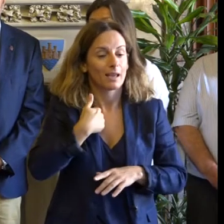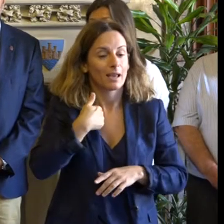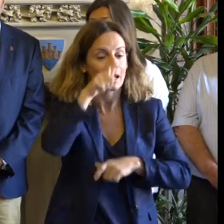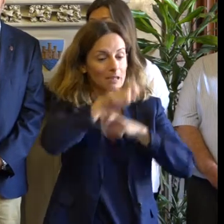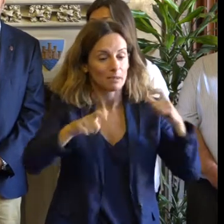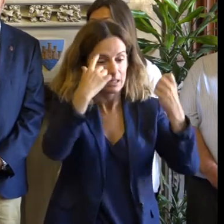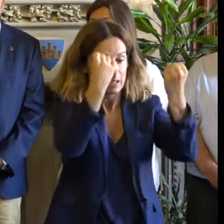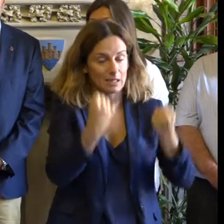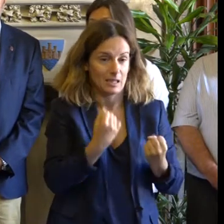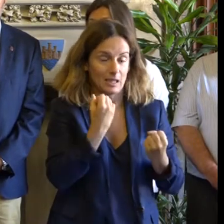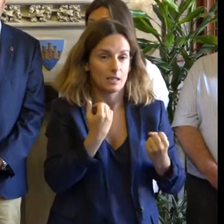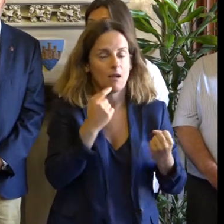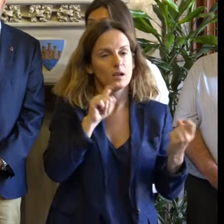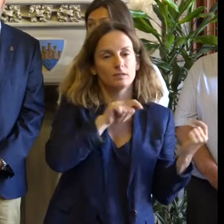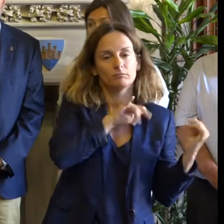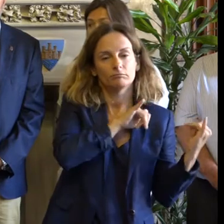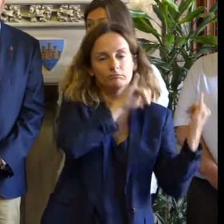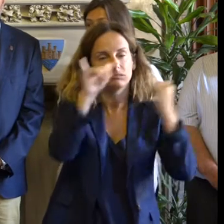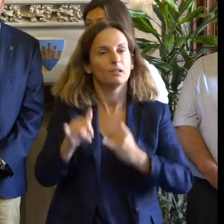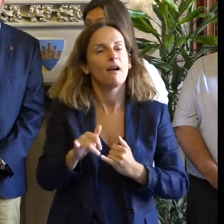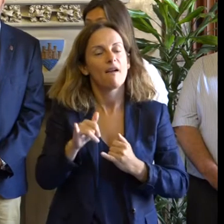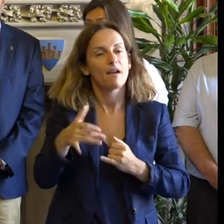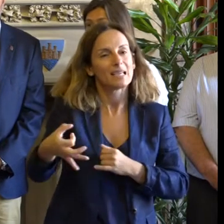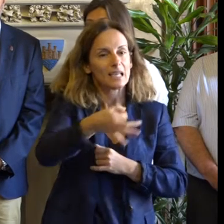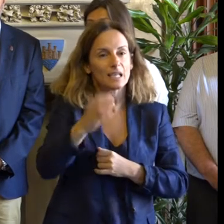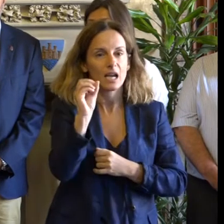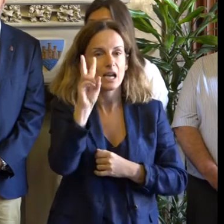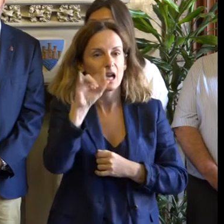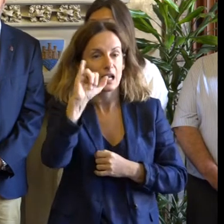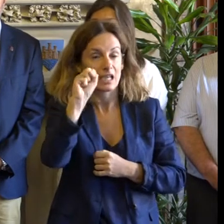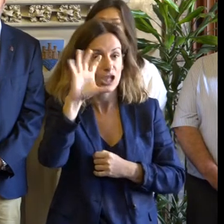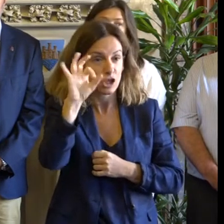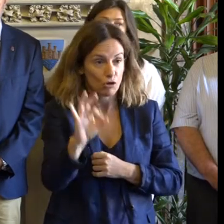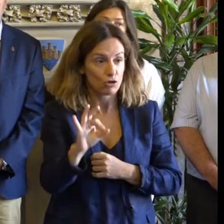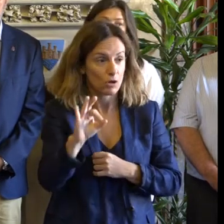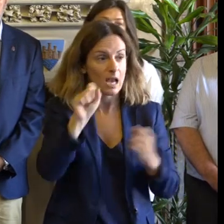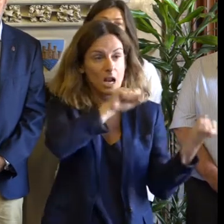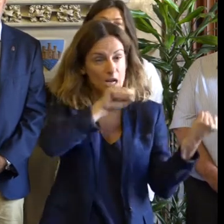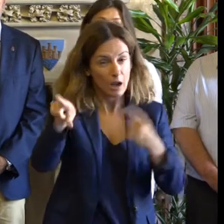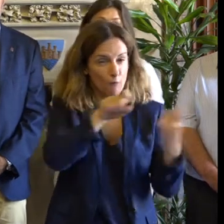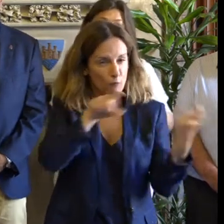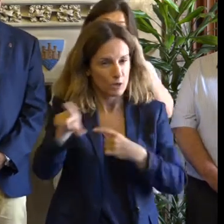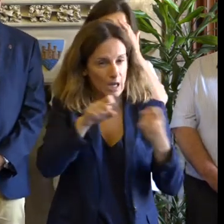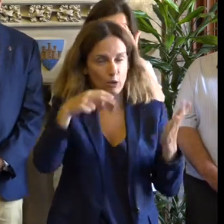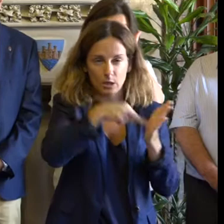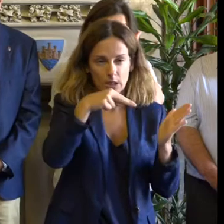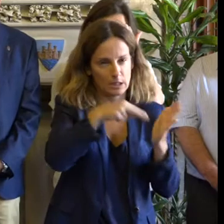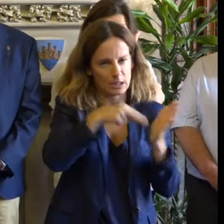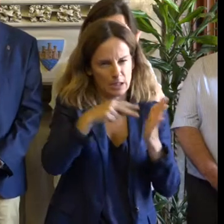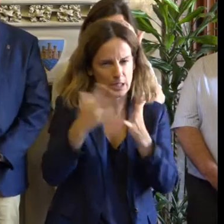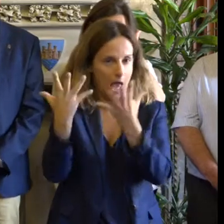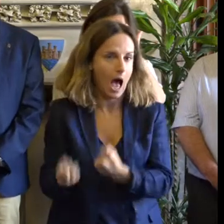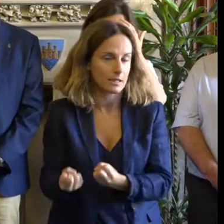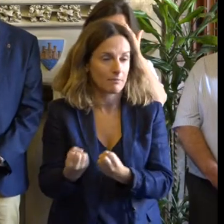Quios, lloc d'arribada a una Europa hostil de grans quantitats de refugiats sirians. Potser alguns no